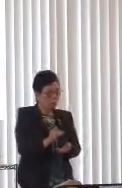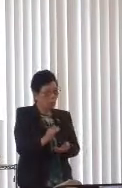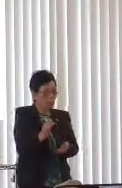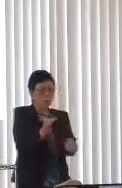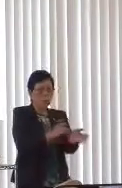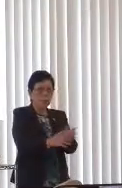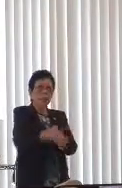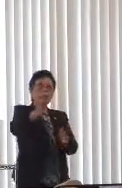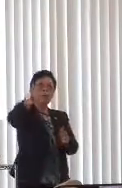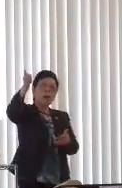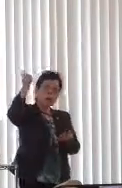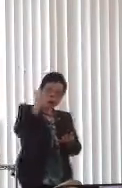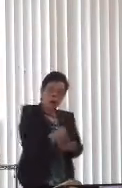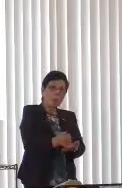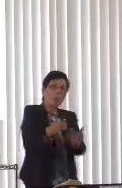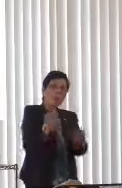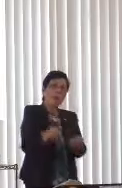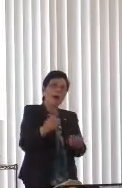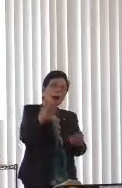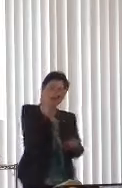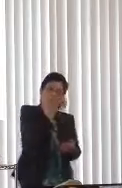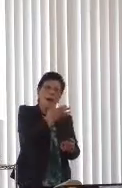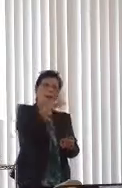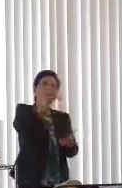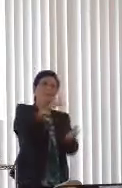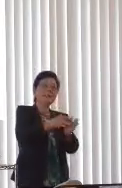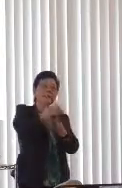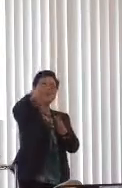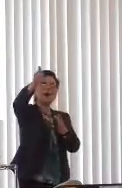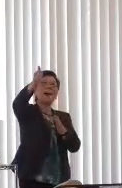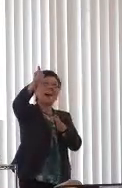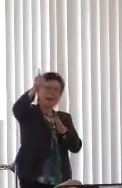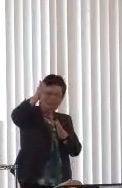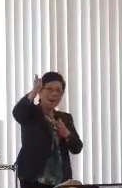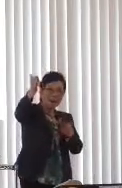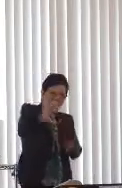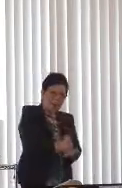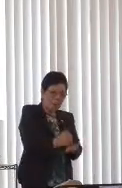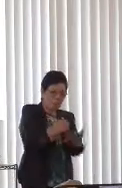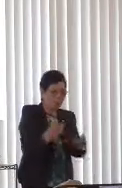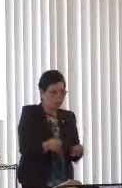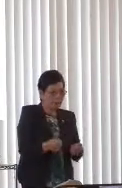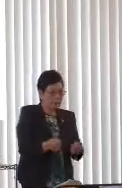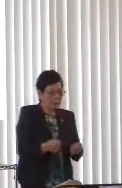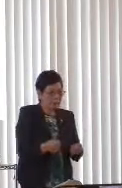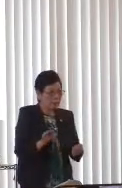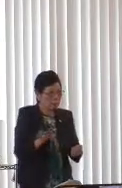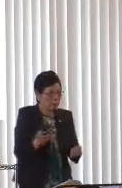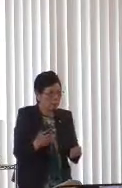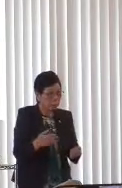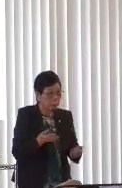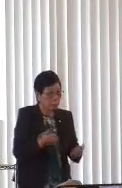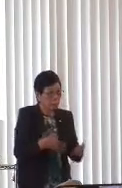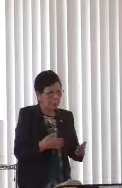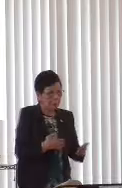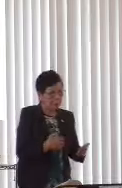、ああイエス様にお会いできる、ああでも油がありません。